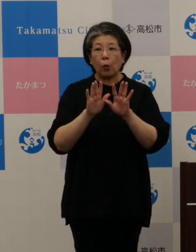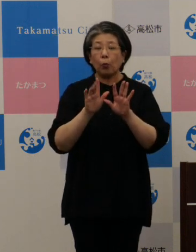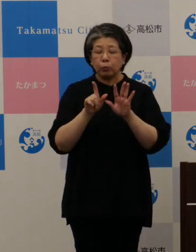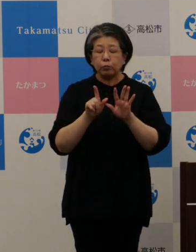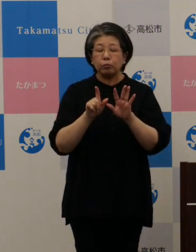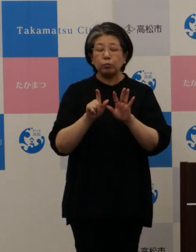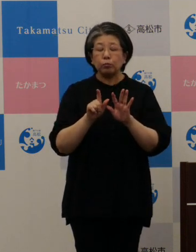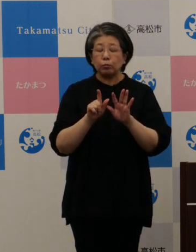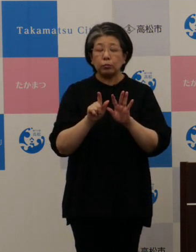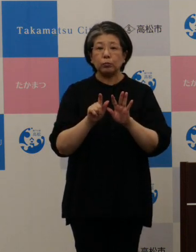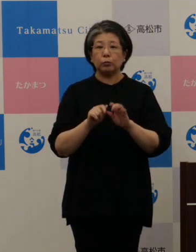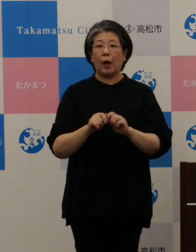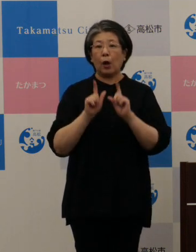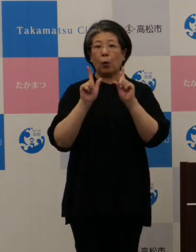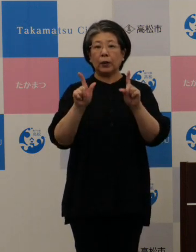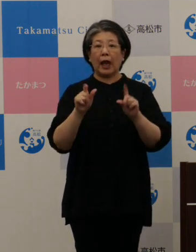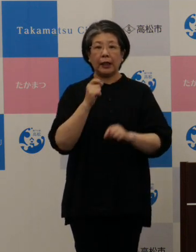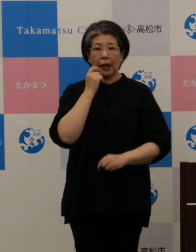ところでございます。